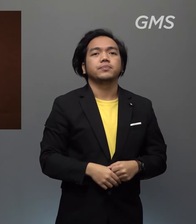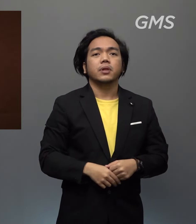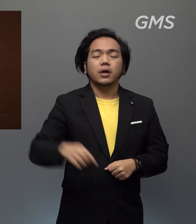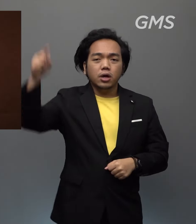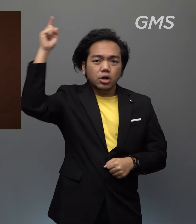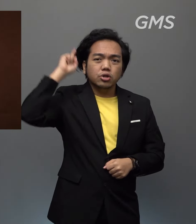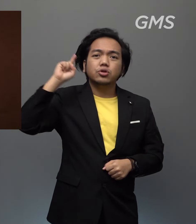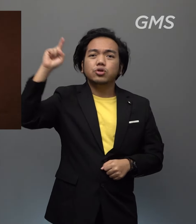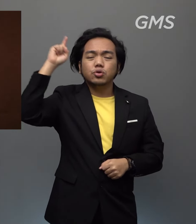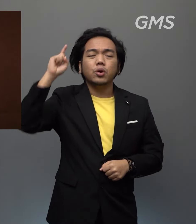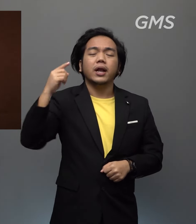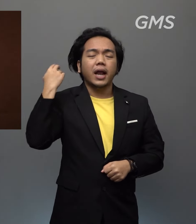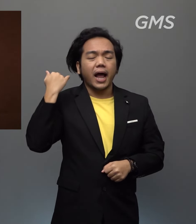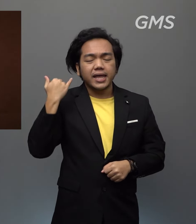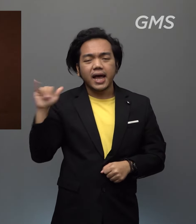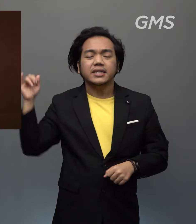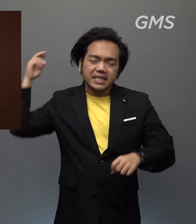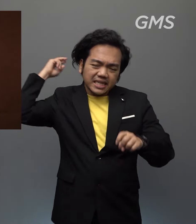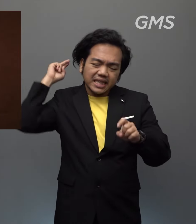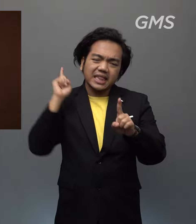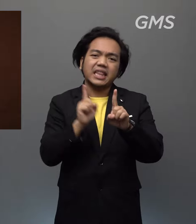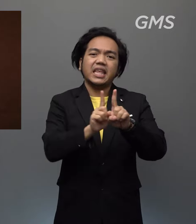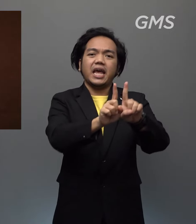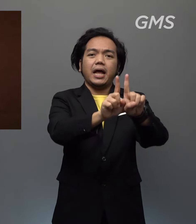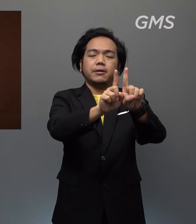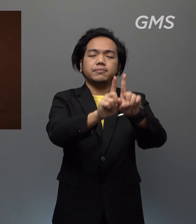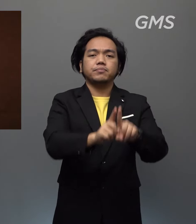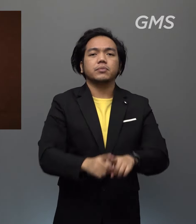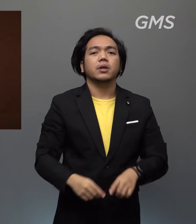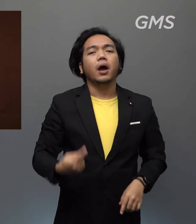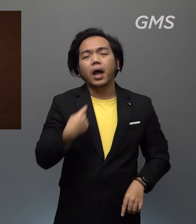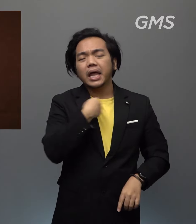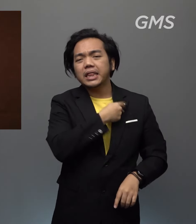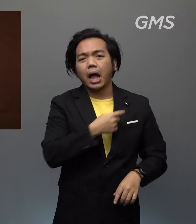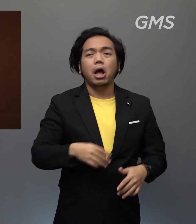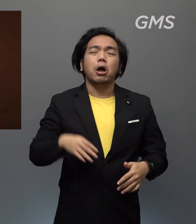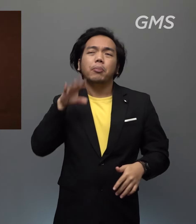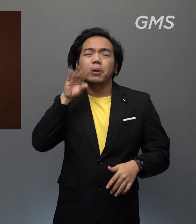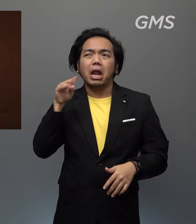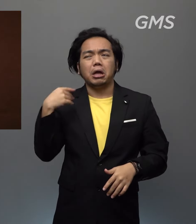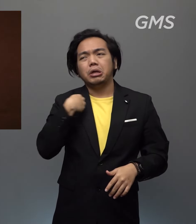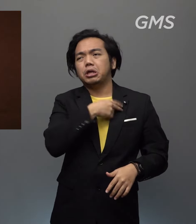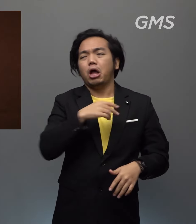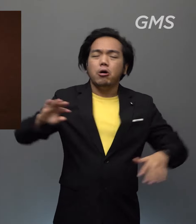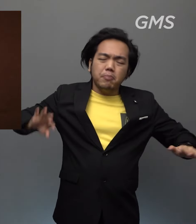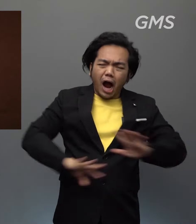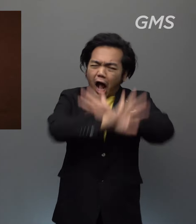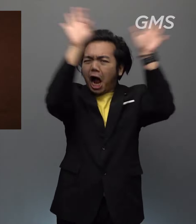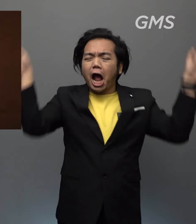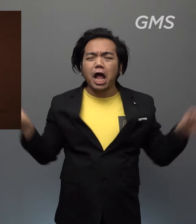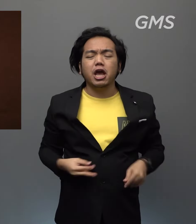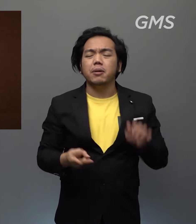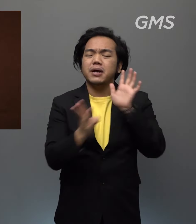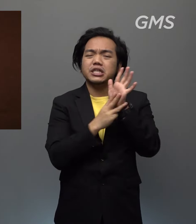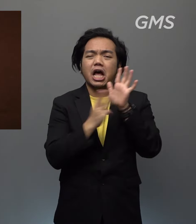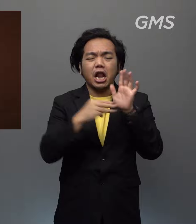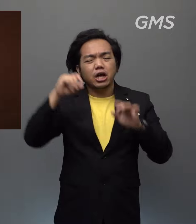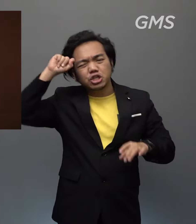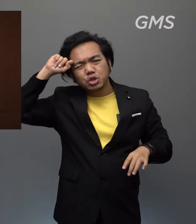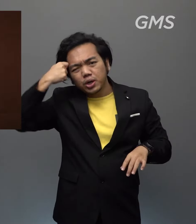adalah Allah yang setia. Kalau kita berkata kita terpuruk oleh karena kita menjauh, lalu hari ini kita memutuskan untuk